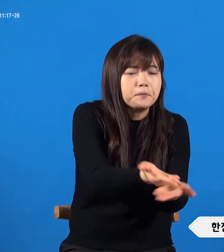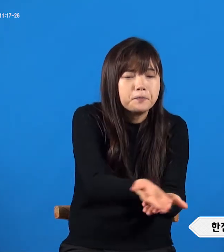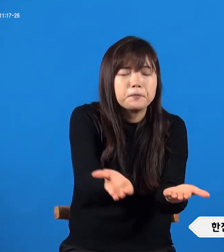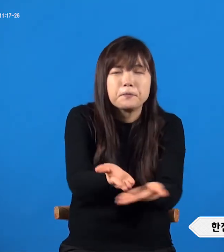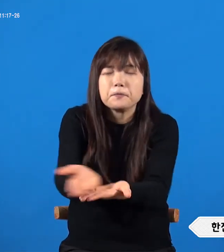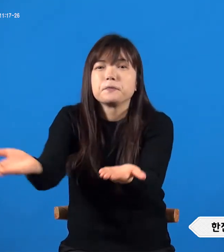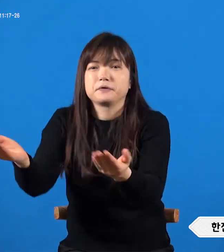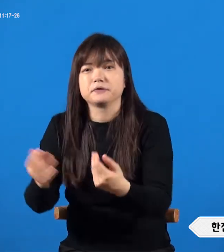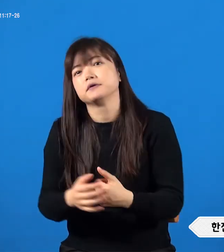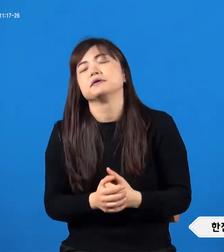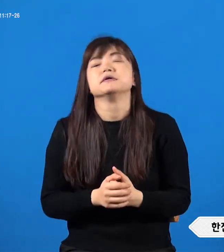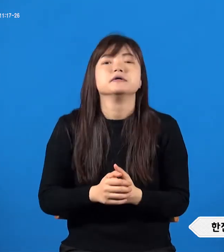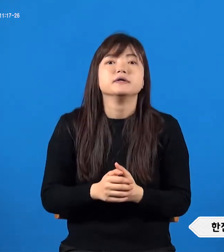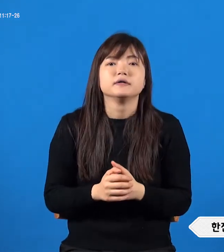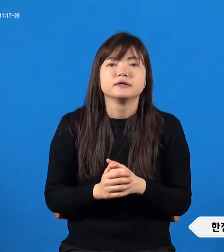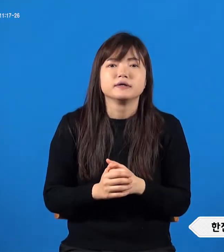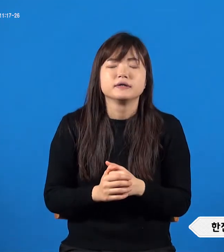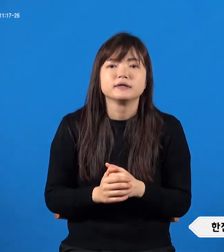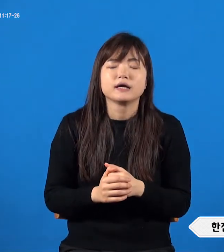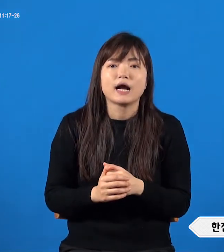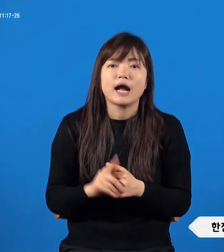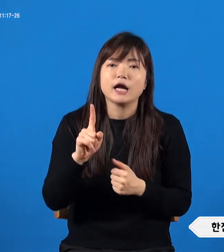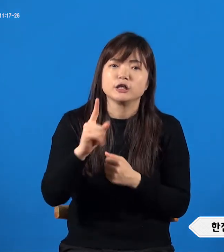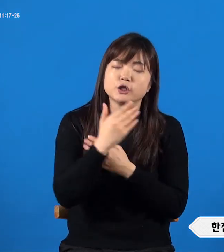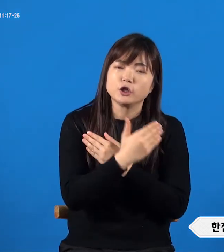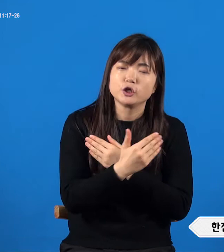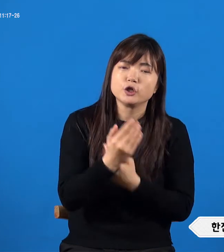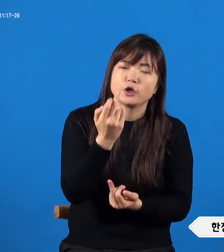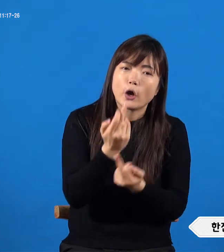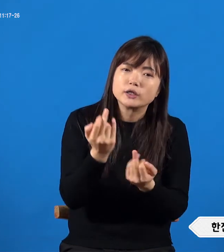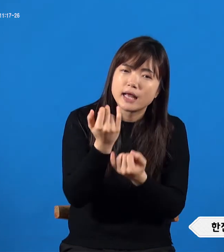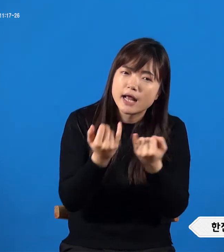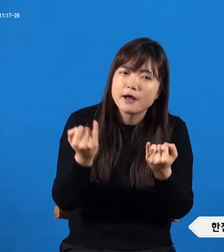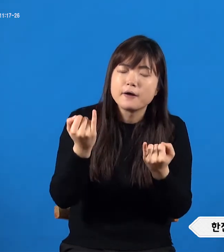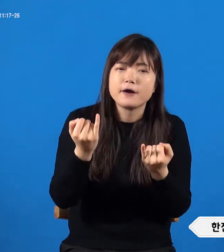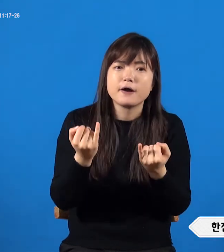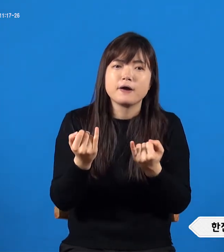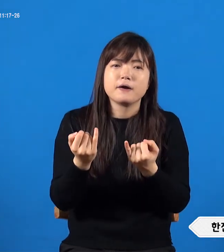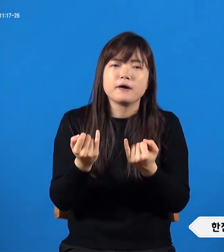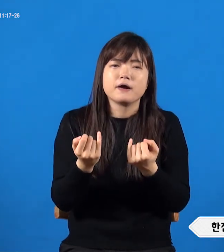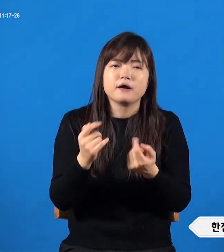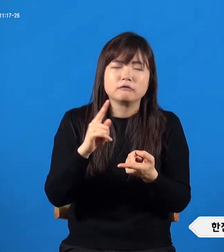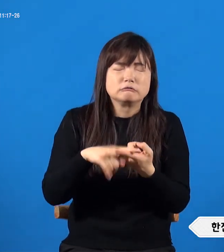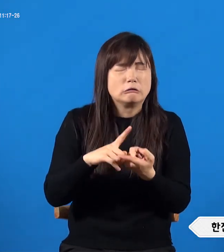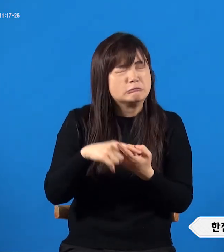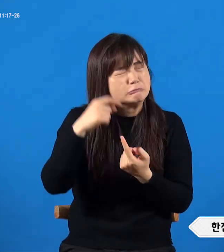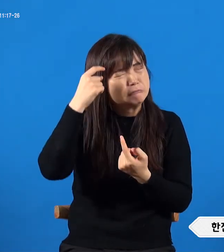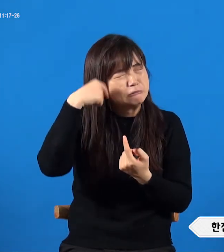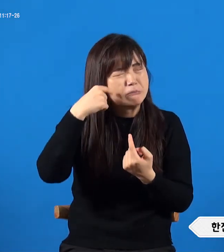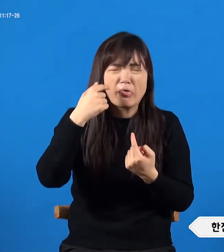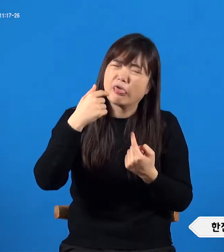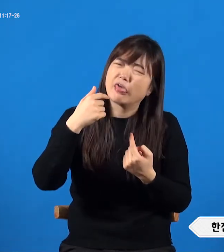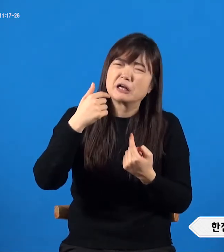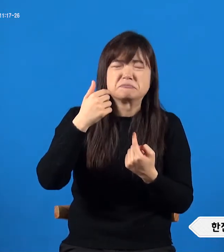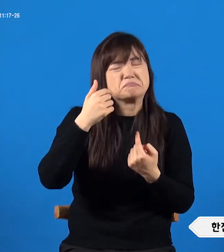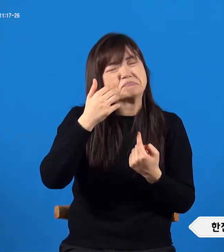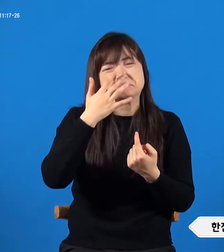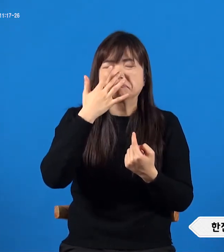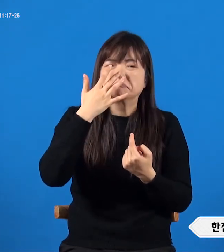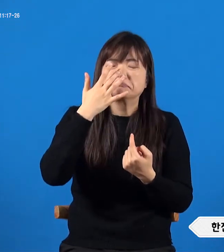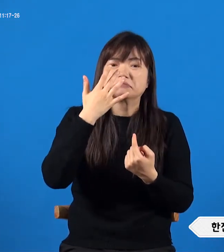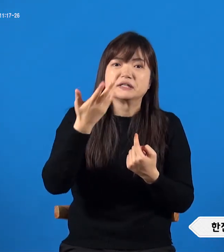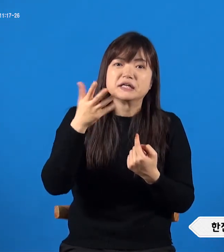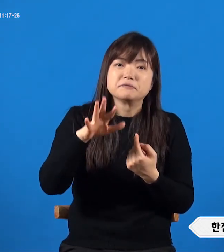드렸습니다. 그렇게 하면 우리가 한 형제 자매고 한 몸이라는 것을 좀 잘 느낄 수가 없습니다.